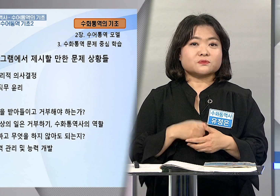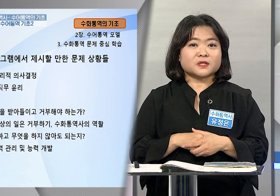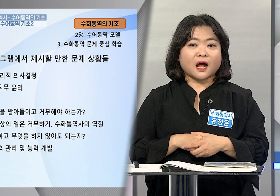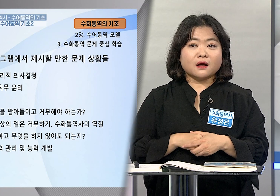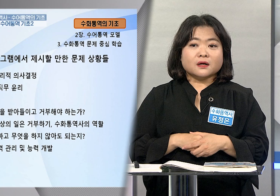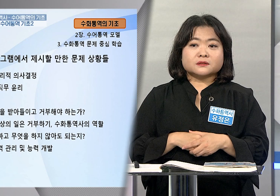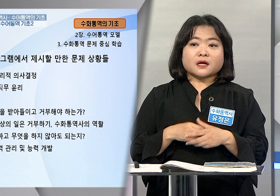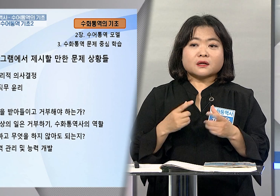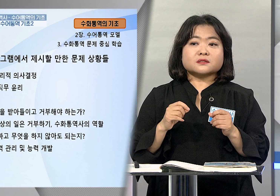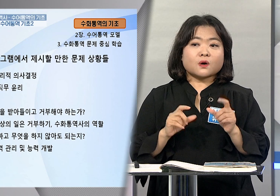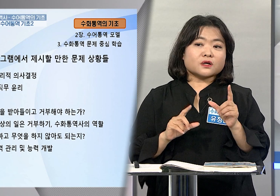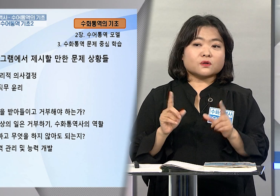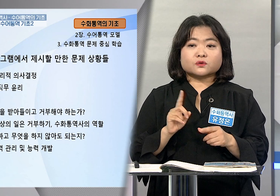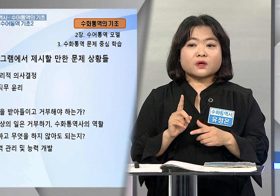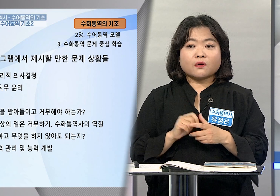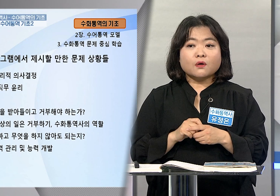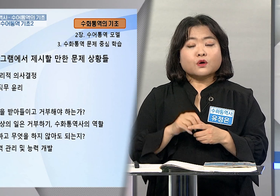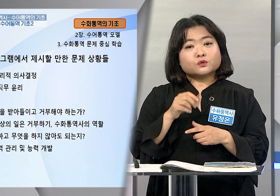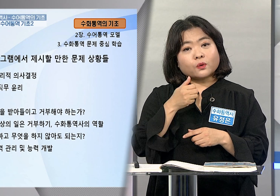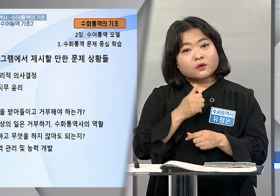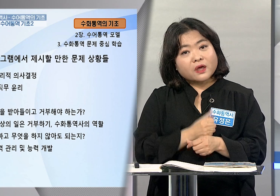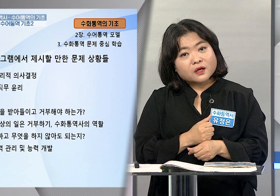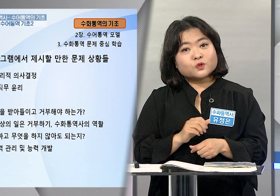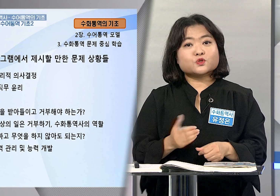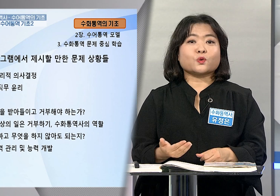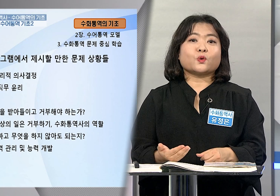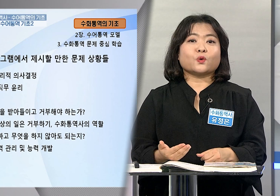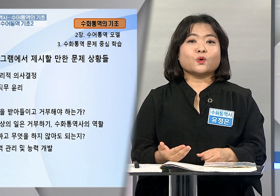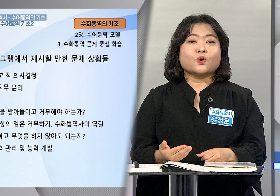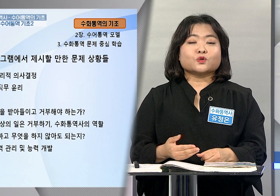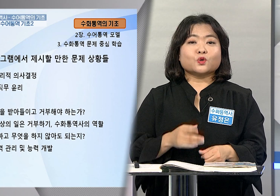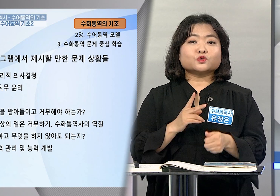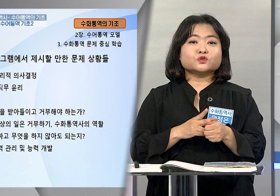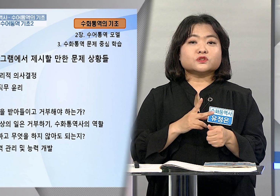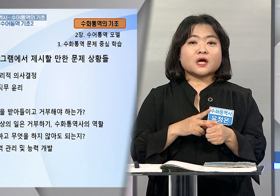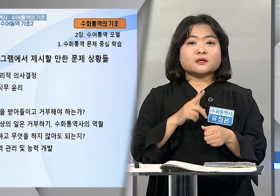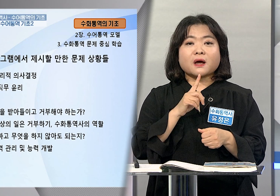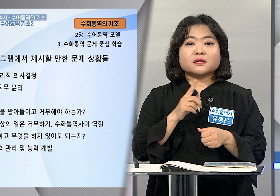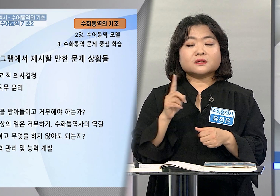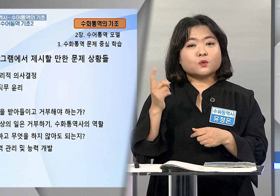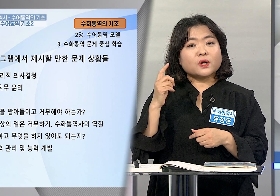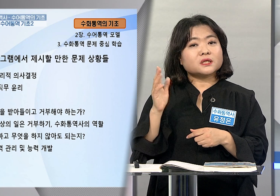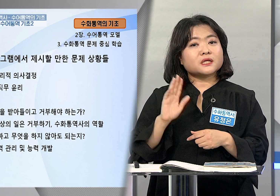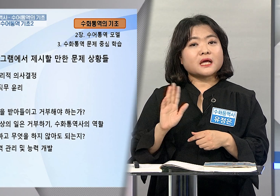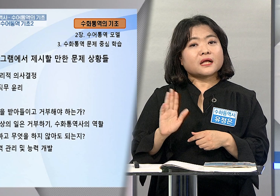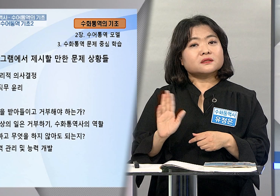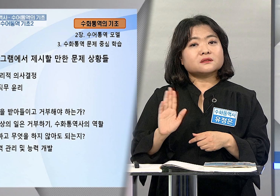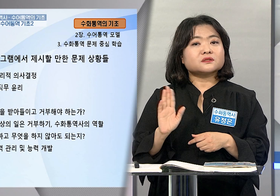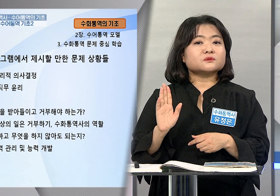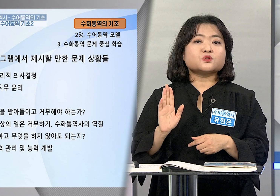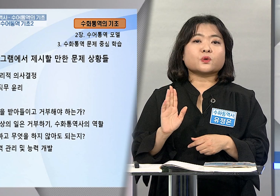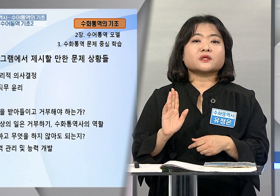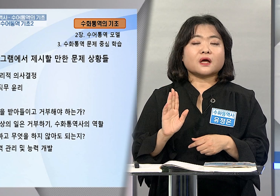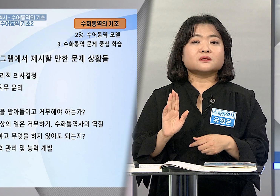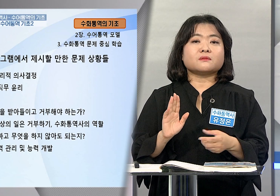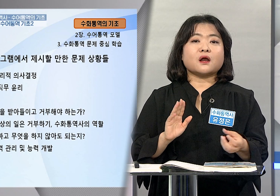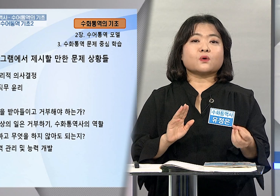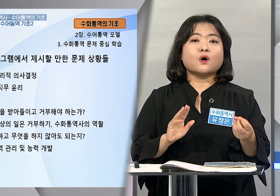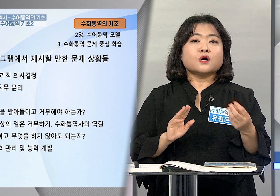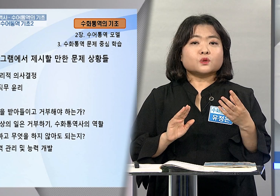있었습니다. 자, 이런 상황에는 어떻게 해요? 통역해야 되죠. 교수는 자기 말이 농학생이 안 들었으면 좋겠다는 말로 통역